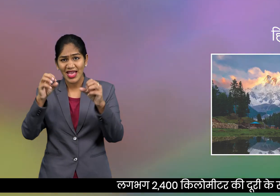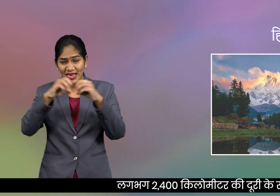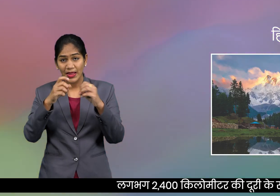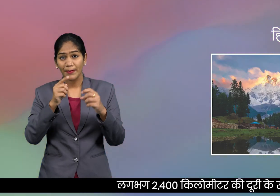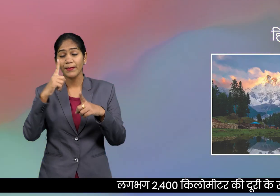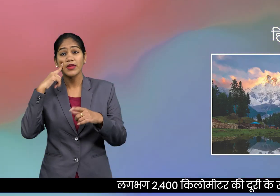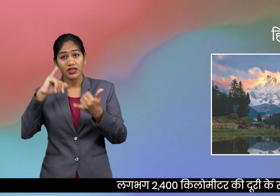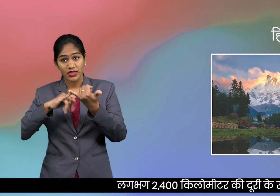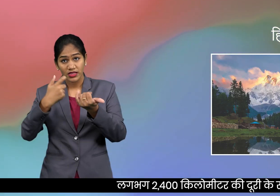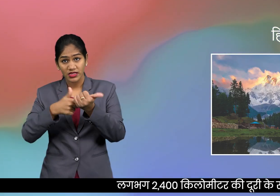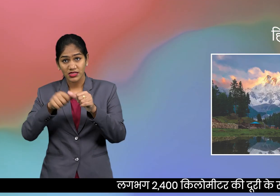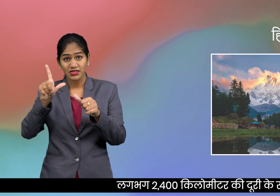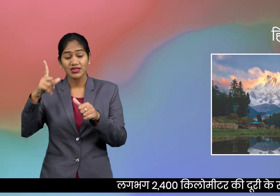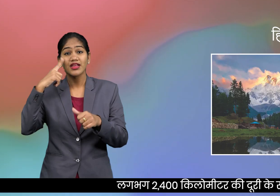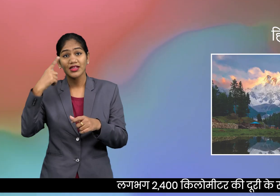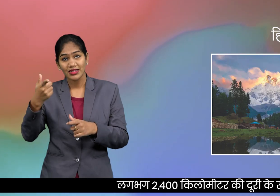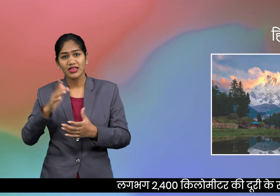की दूरी के साथ चलती है।